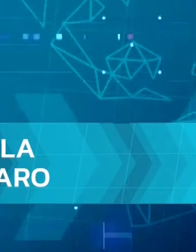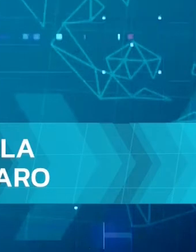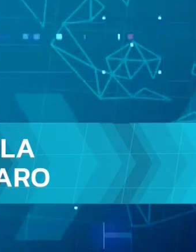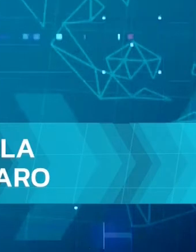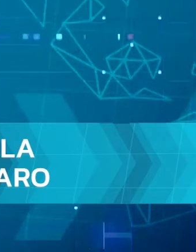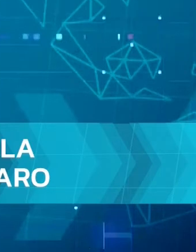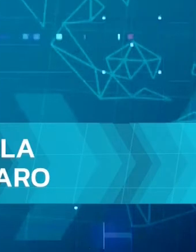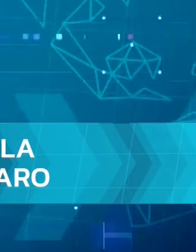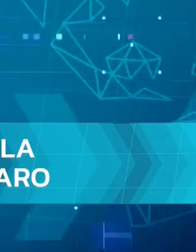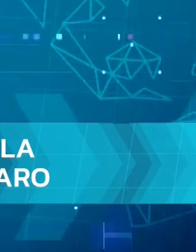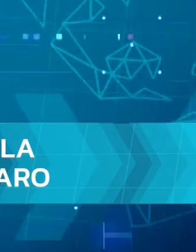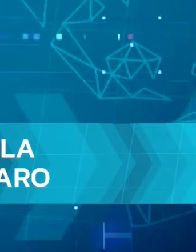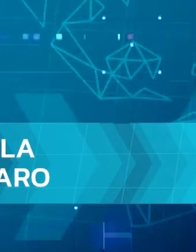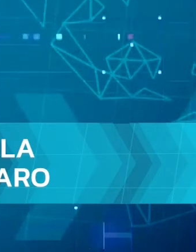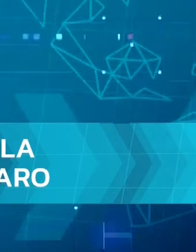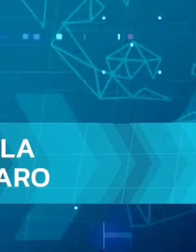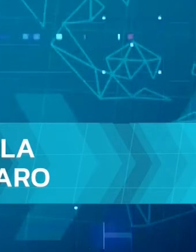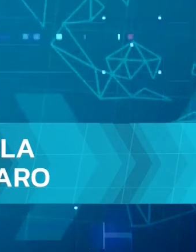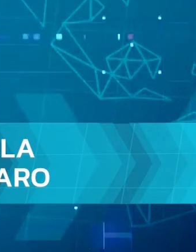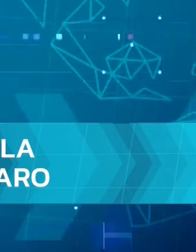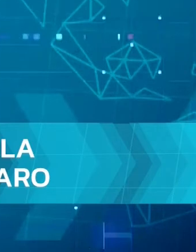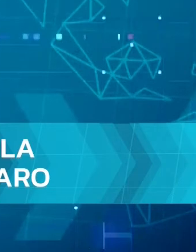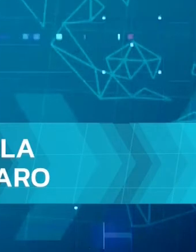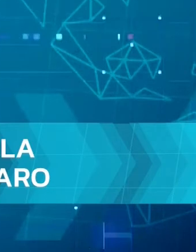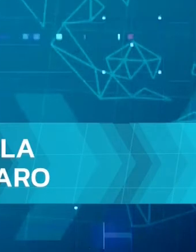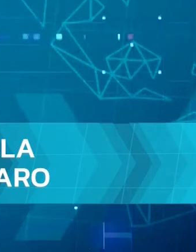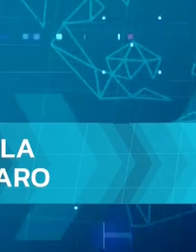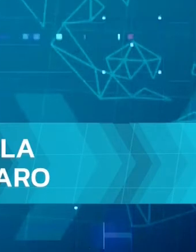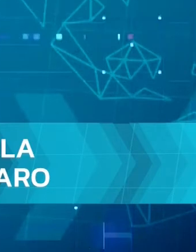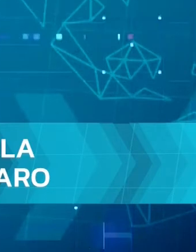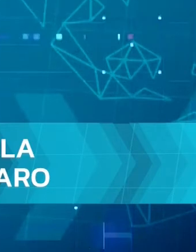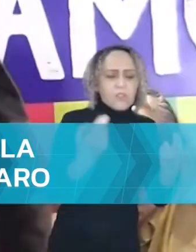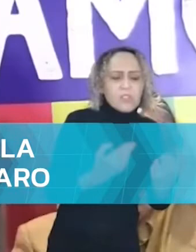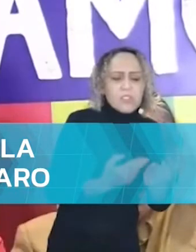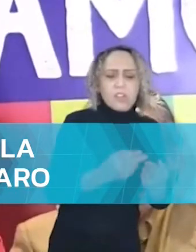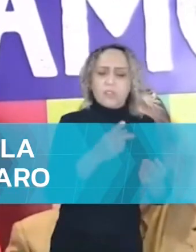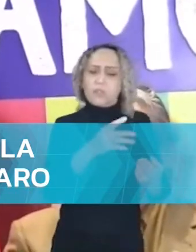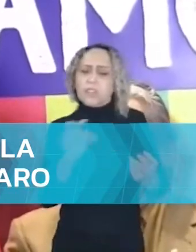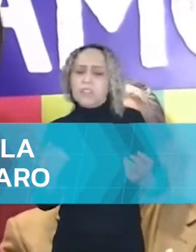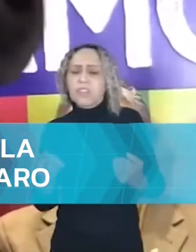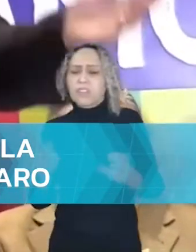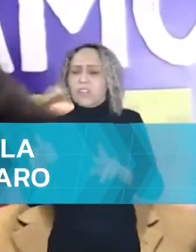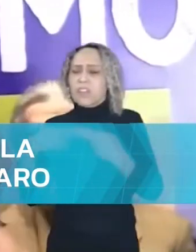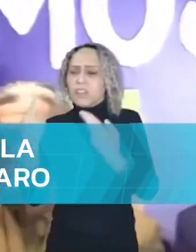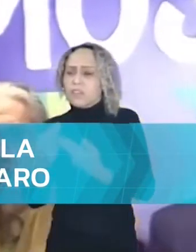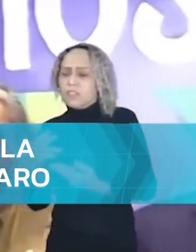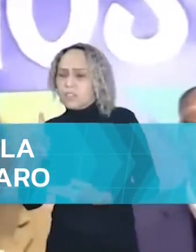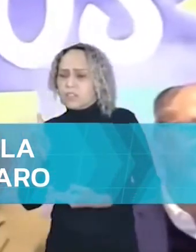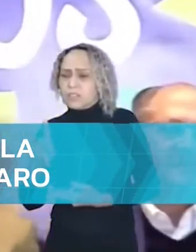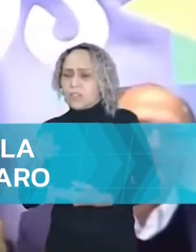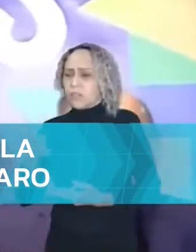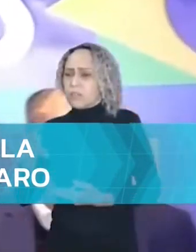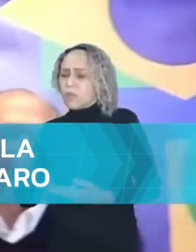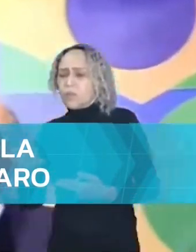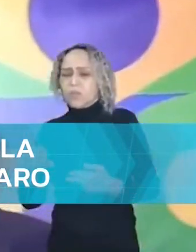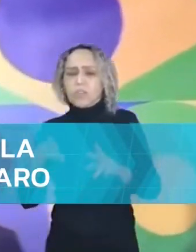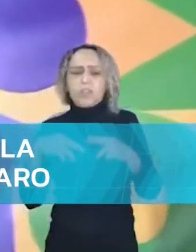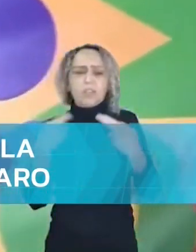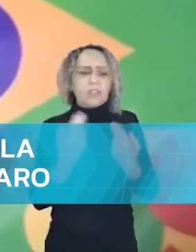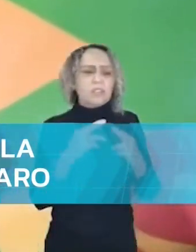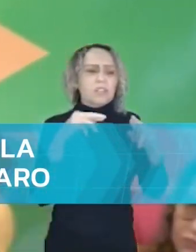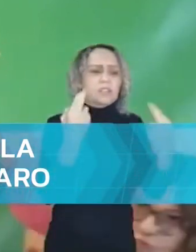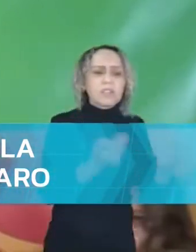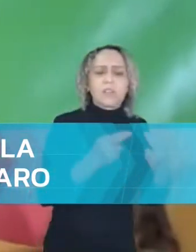leviandade sem procedência Isso sim é uma fake News a fala de Lula foi feita na quinta passada